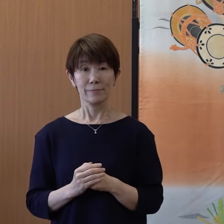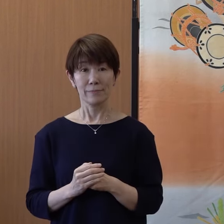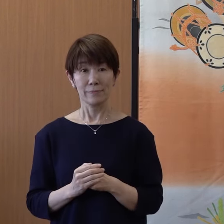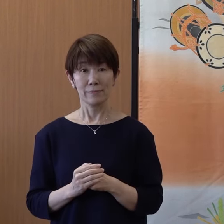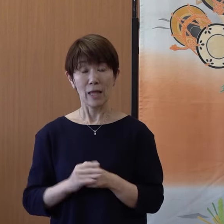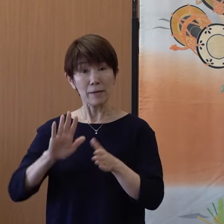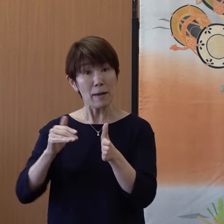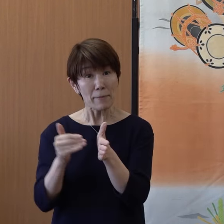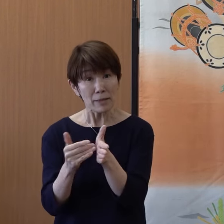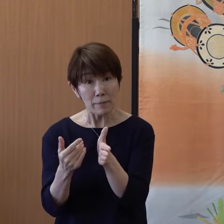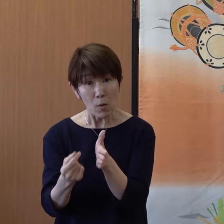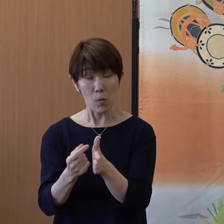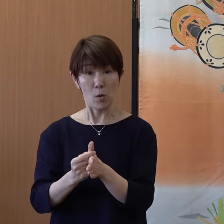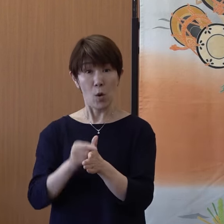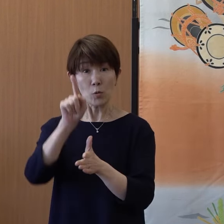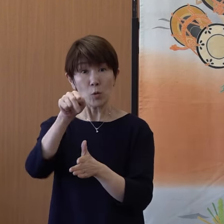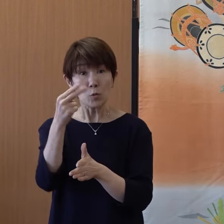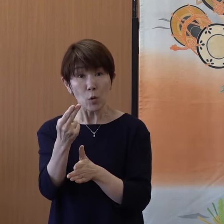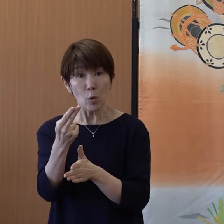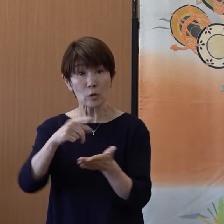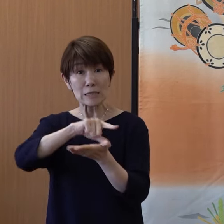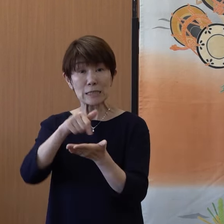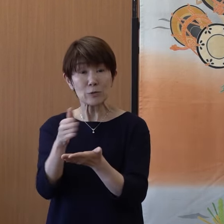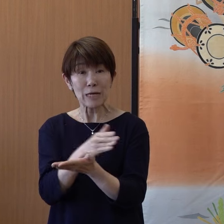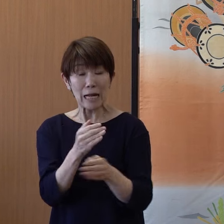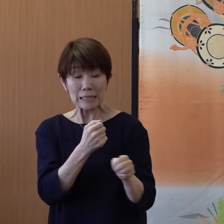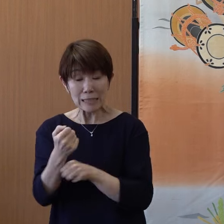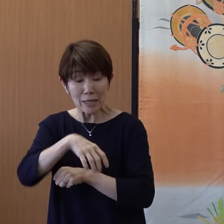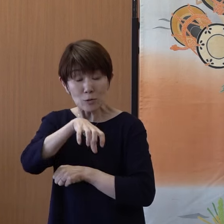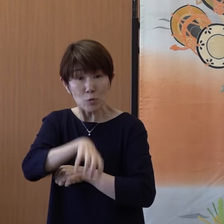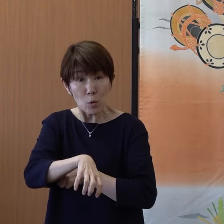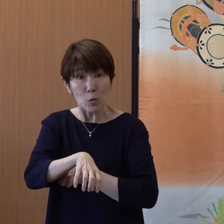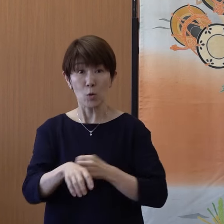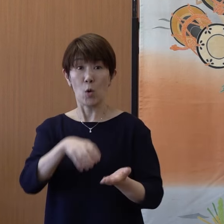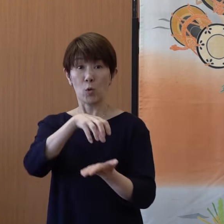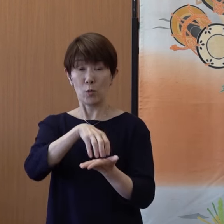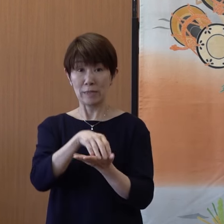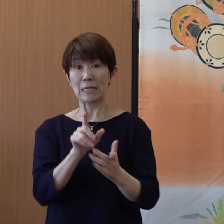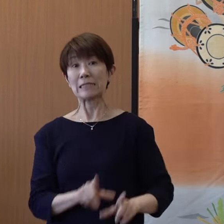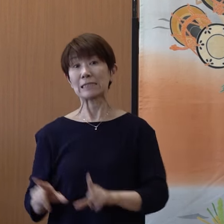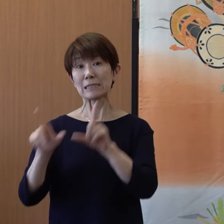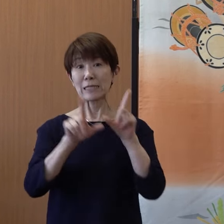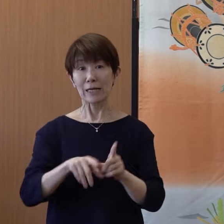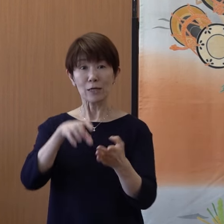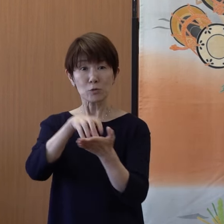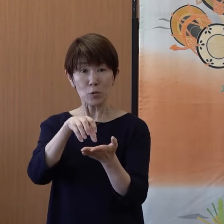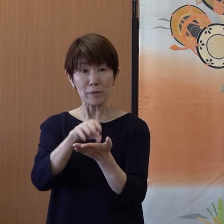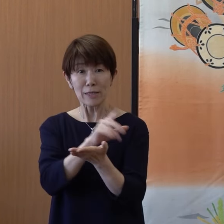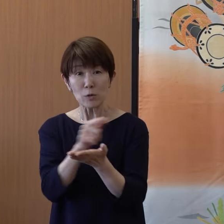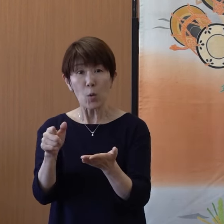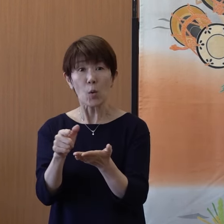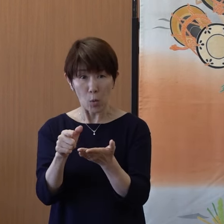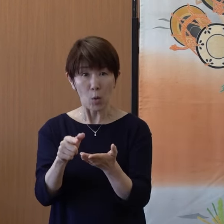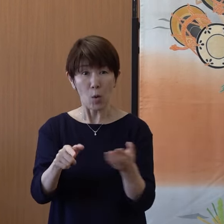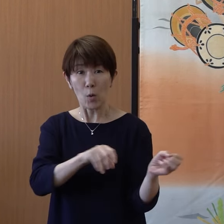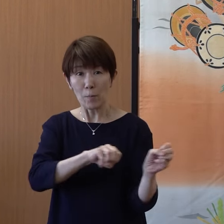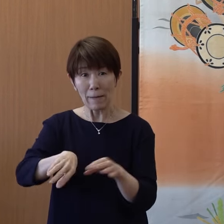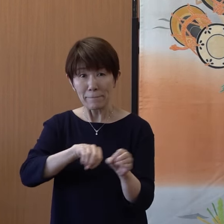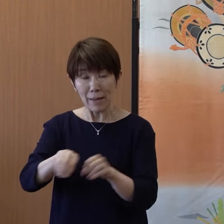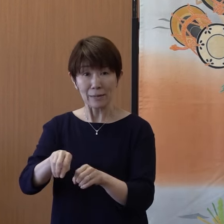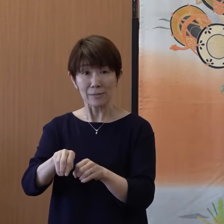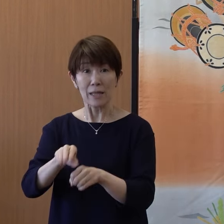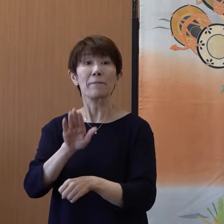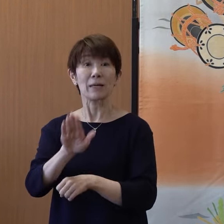これまでも能登地区から避難所のごみや生活ごみなどを受け入れております。その実績